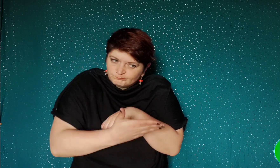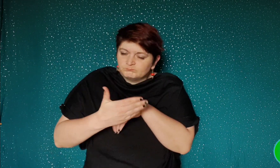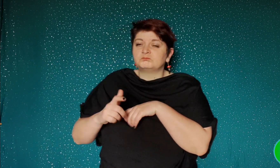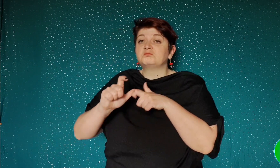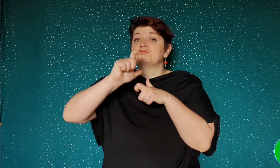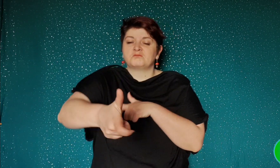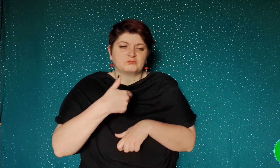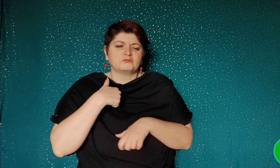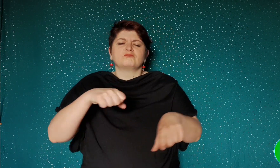Bon,